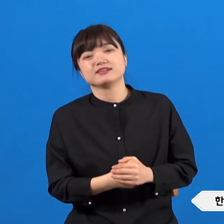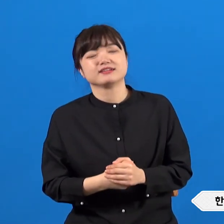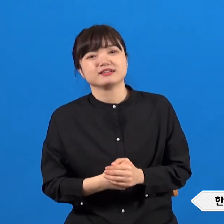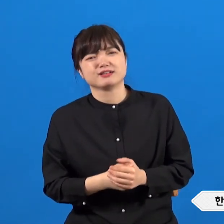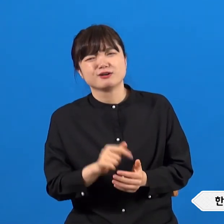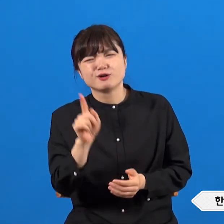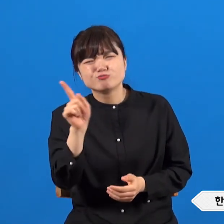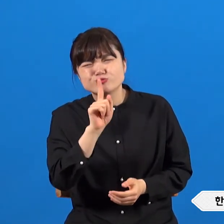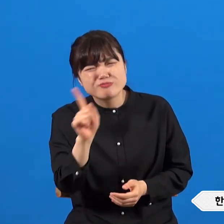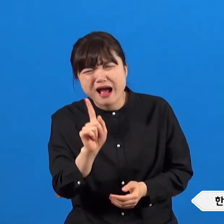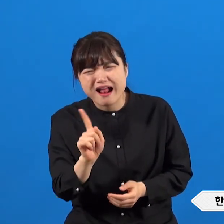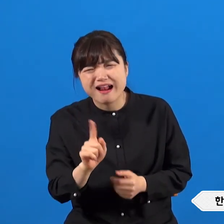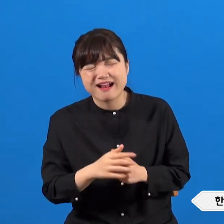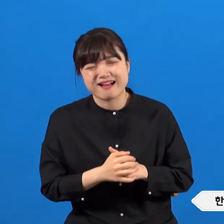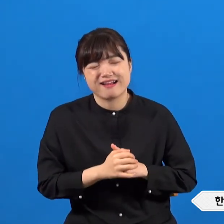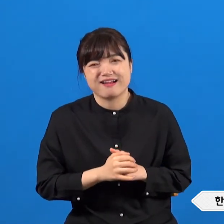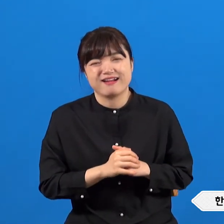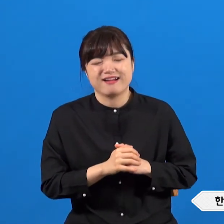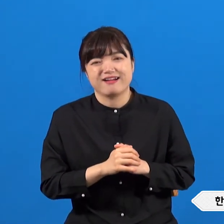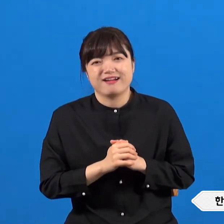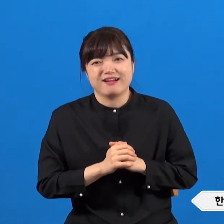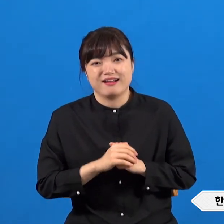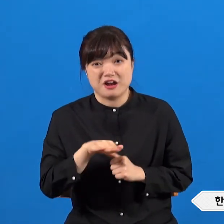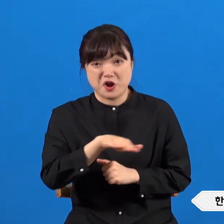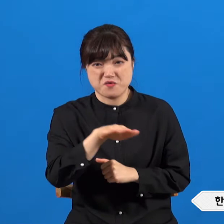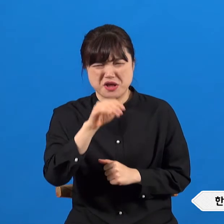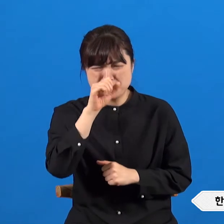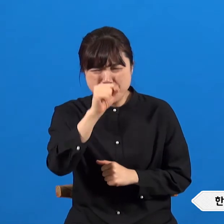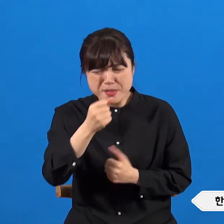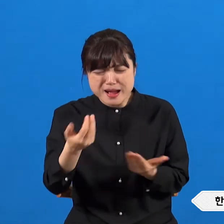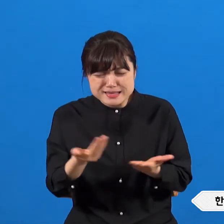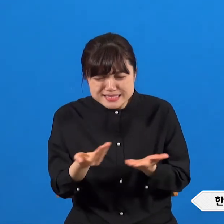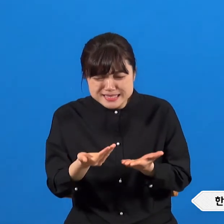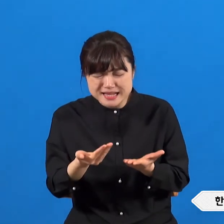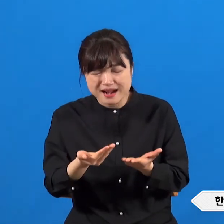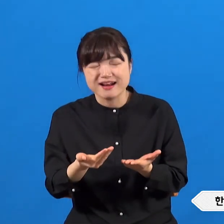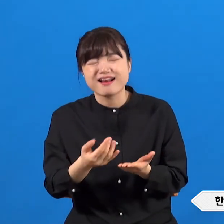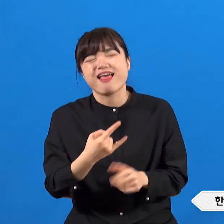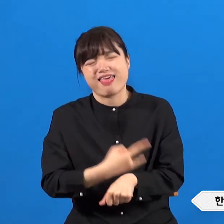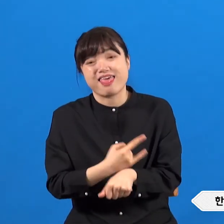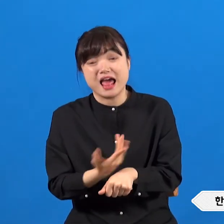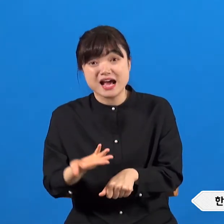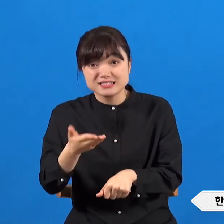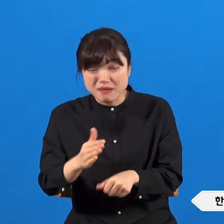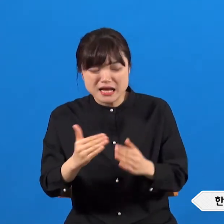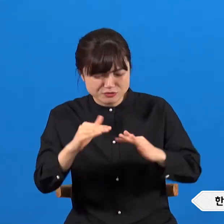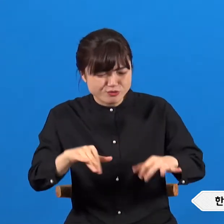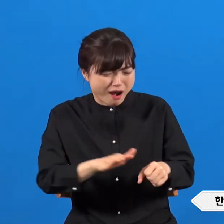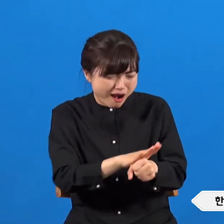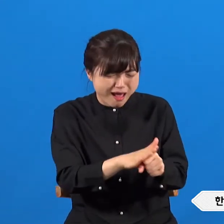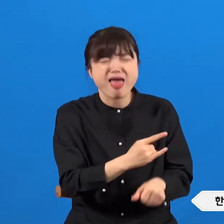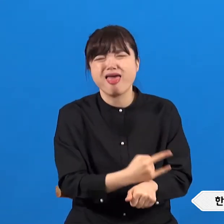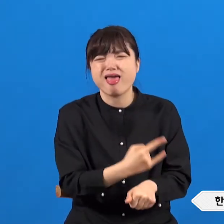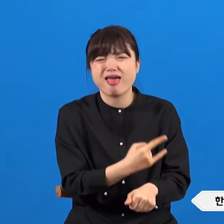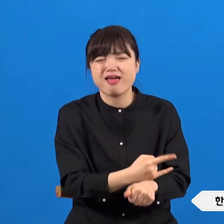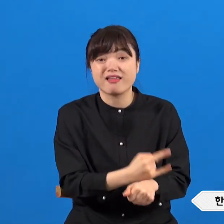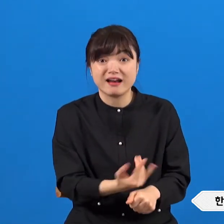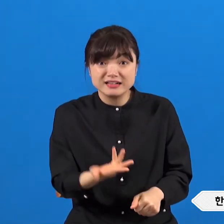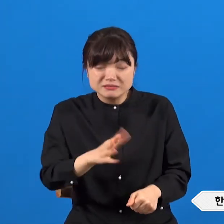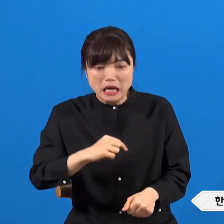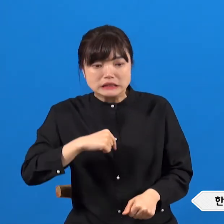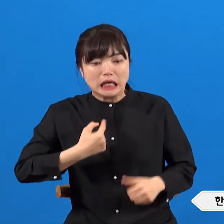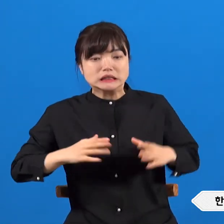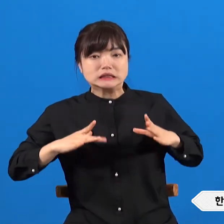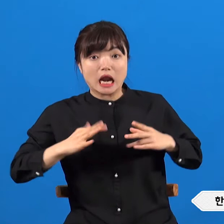자, 무슨 말입니까? 우리가 선한 일을 하더라도, 이웃 사랑을 하더라도